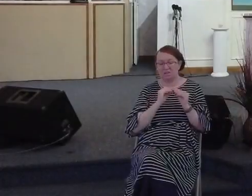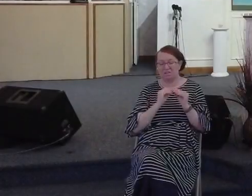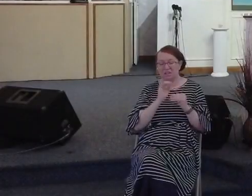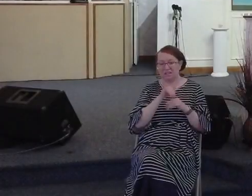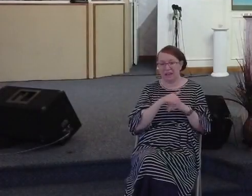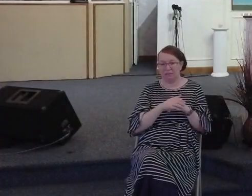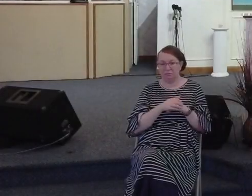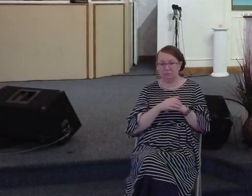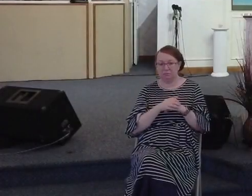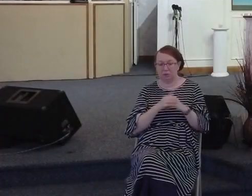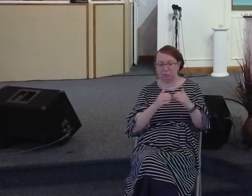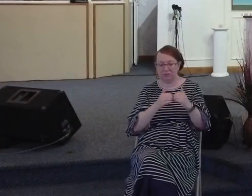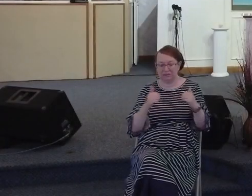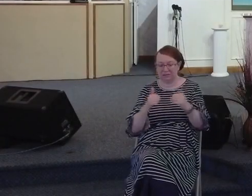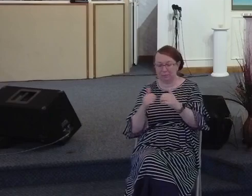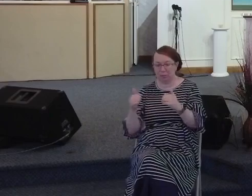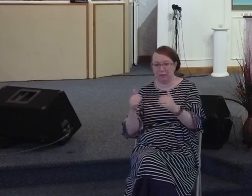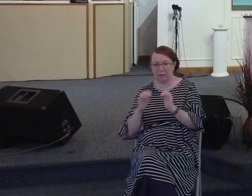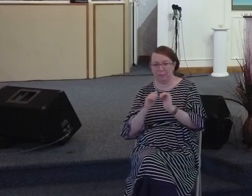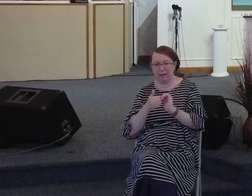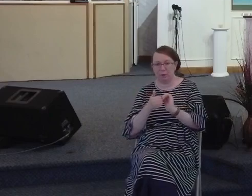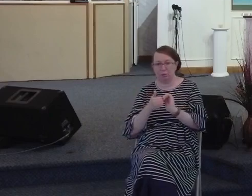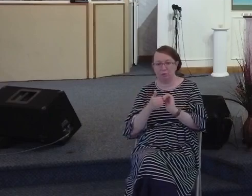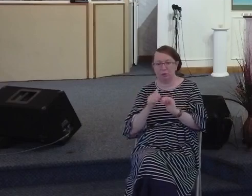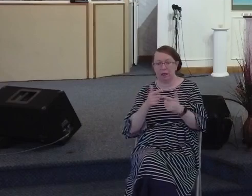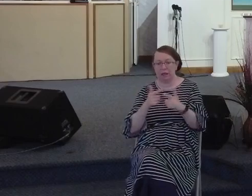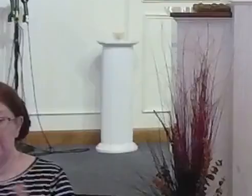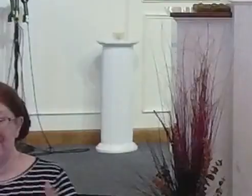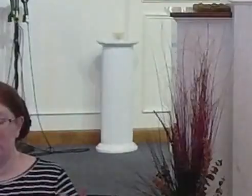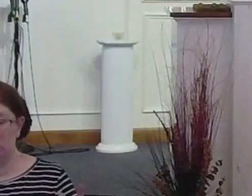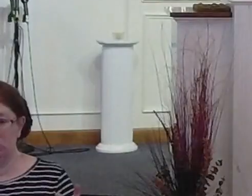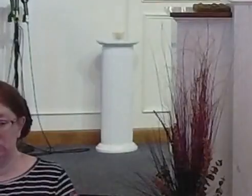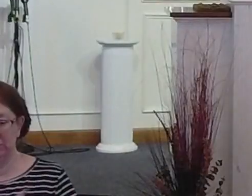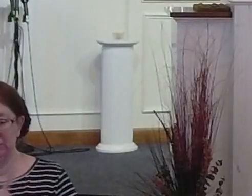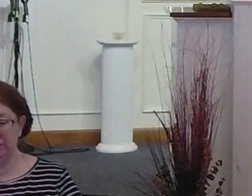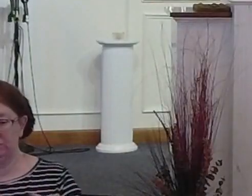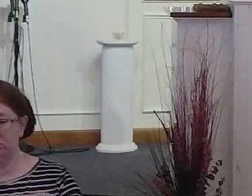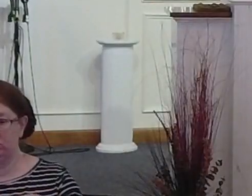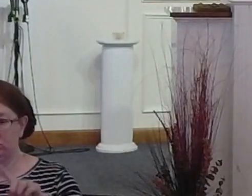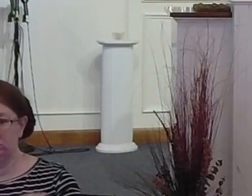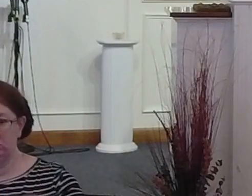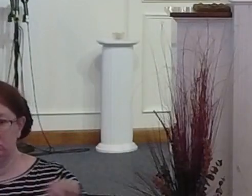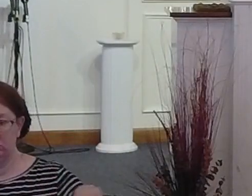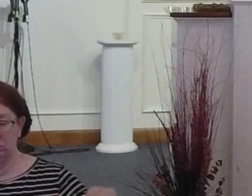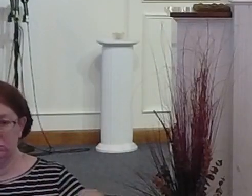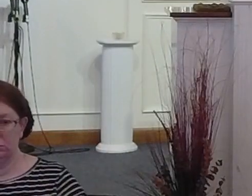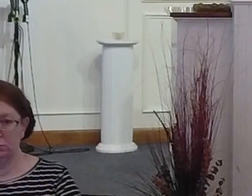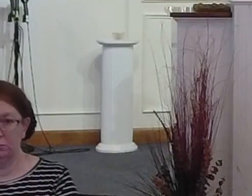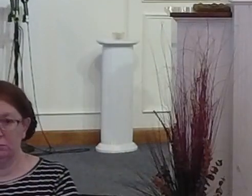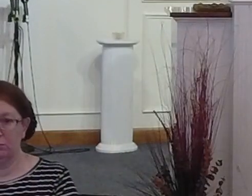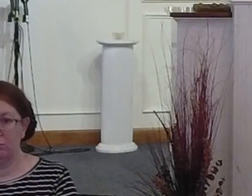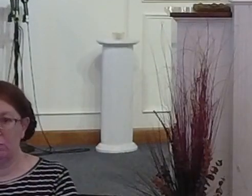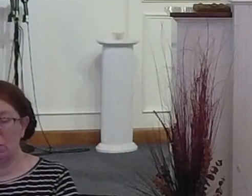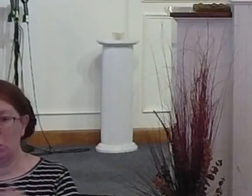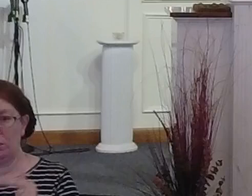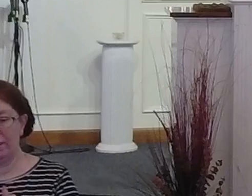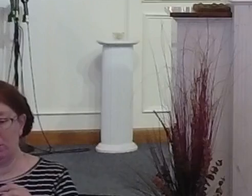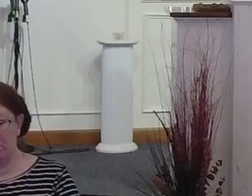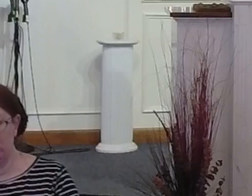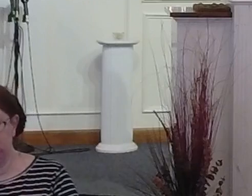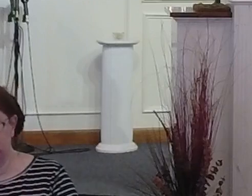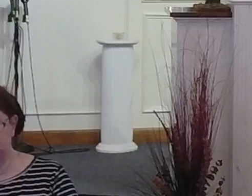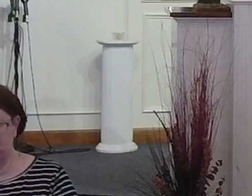ese hombre seguiría sus instrucciones. Abraham fue fiel y siguió a Dios y fue